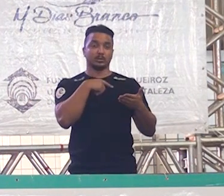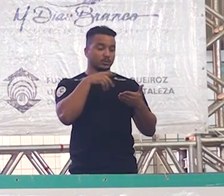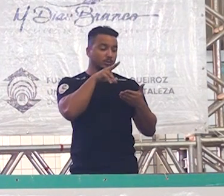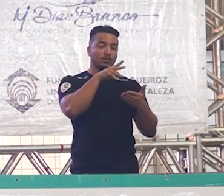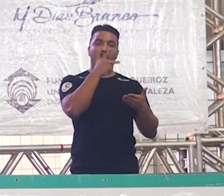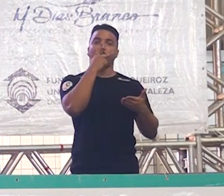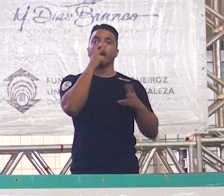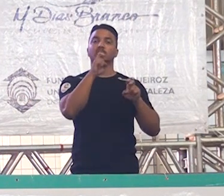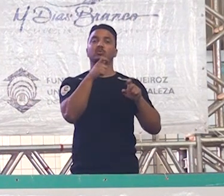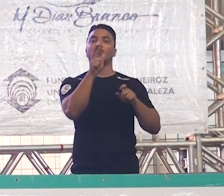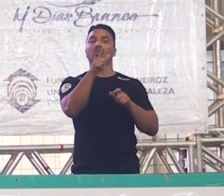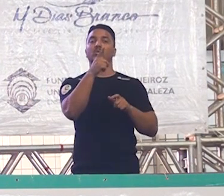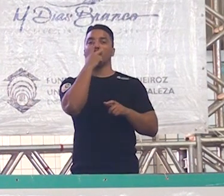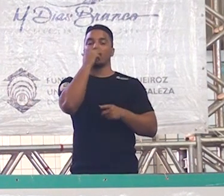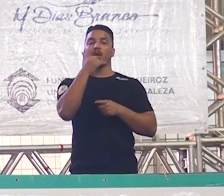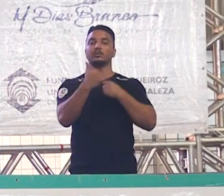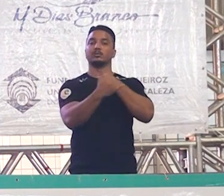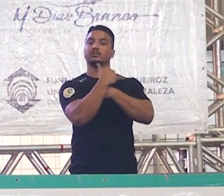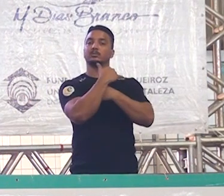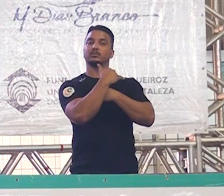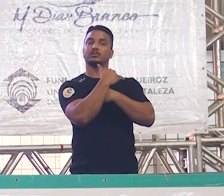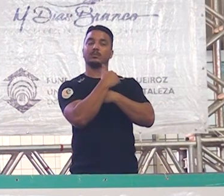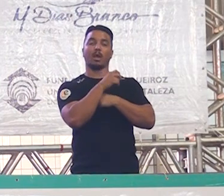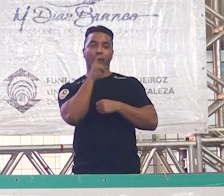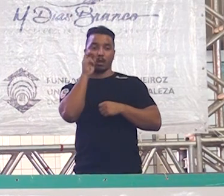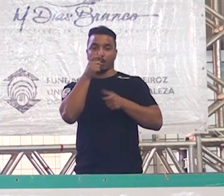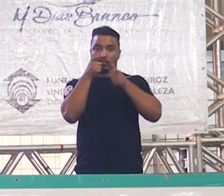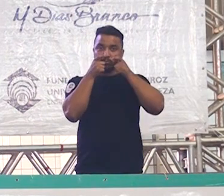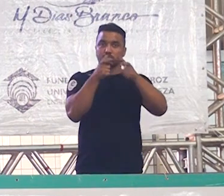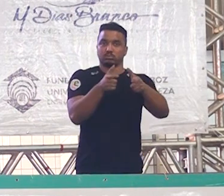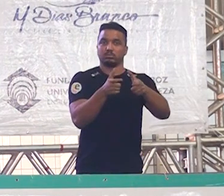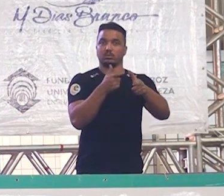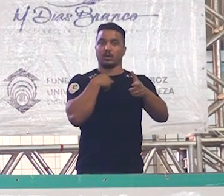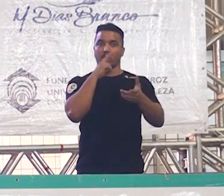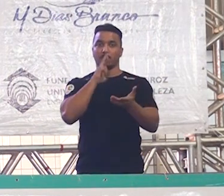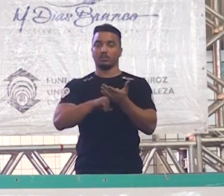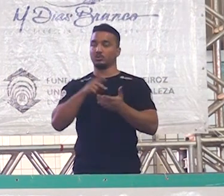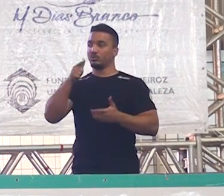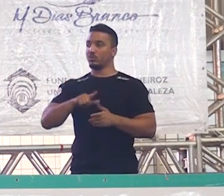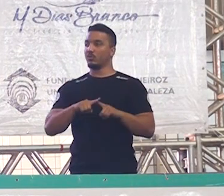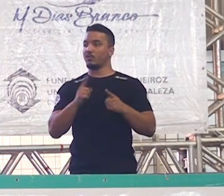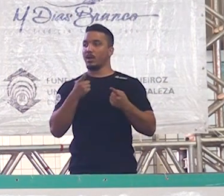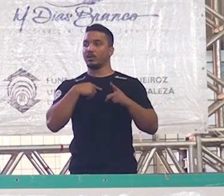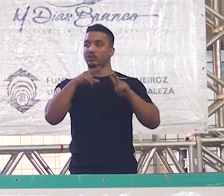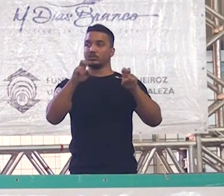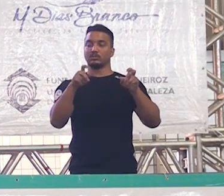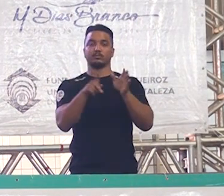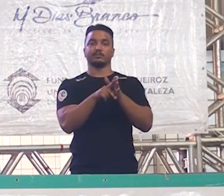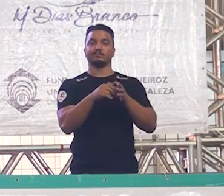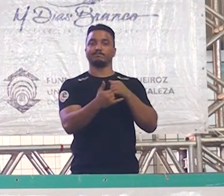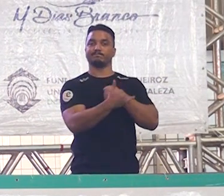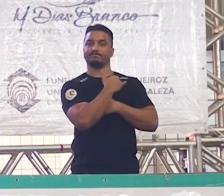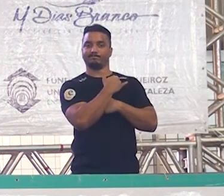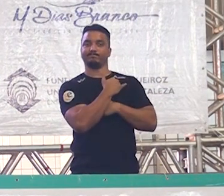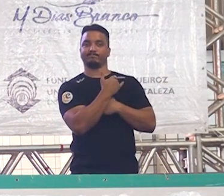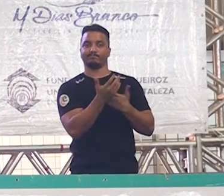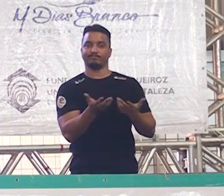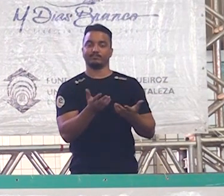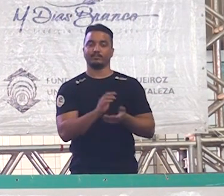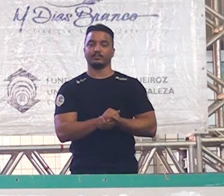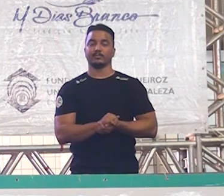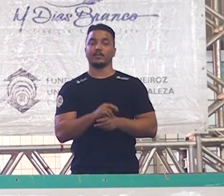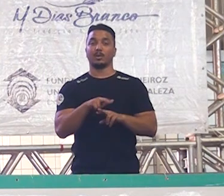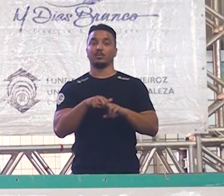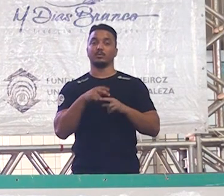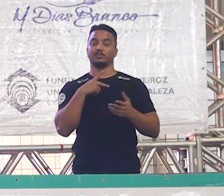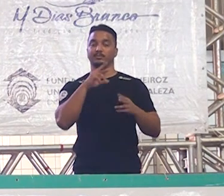atenção agora é o elemento distrator. E aí você vai responder a questão de novo baseado no elemento distrator.